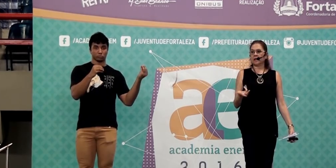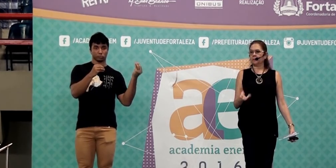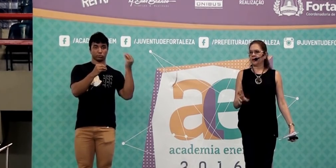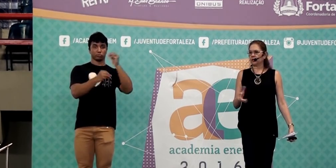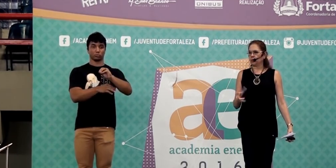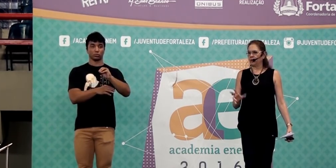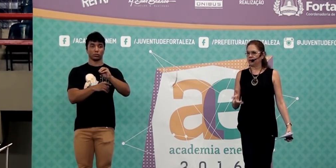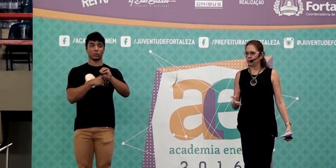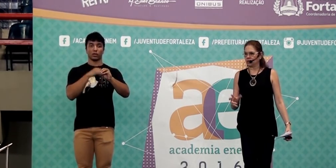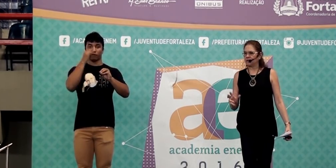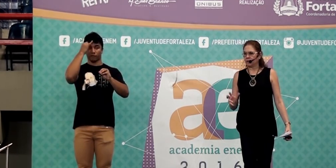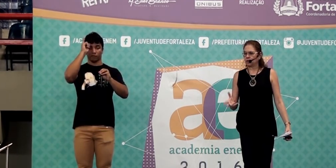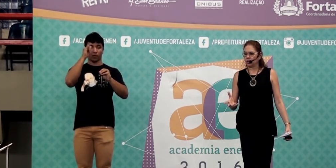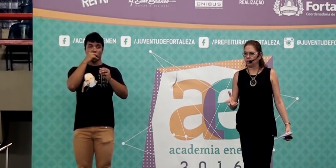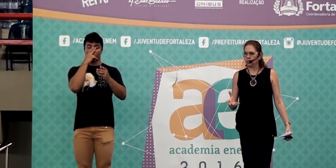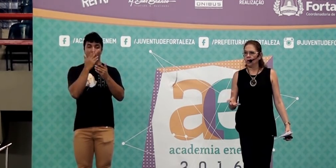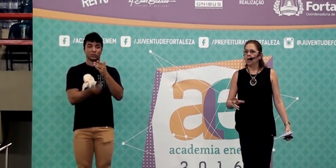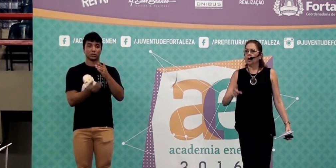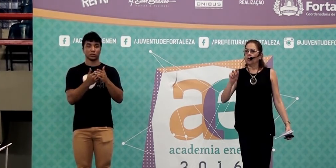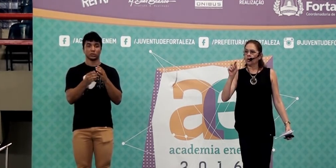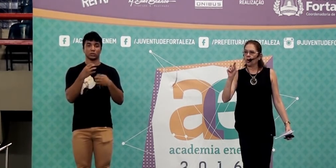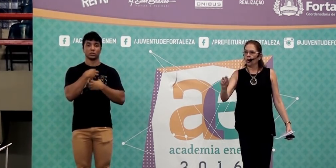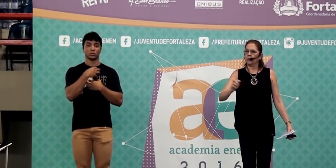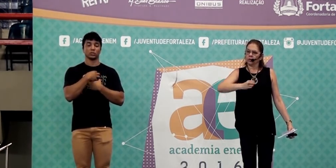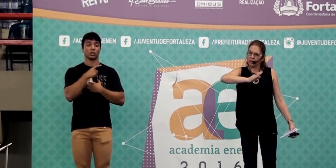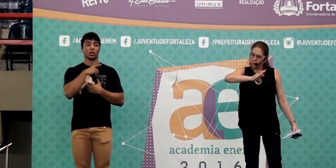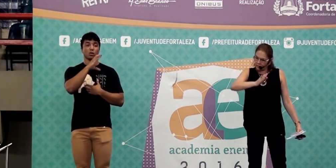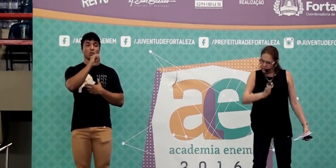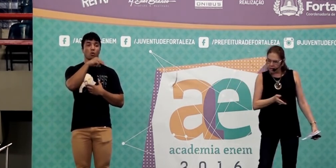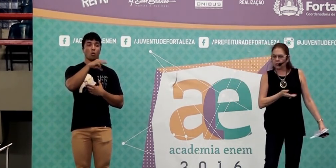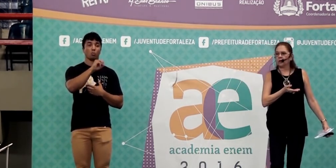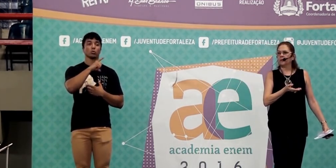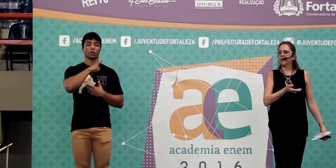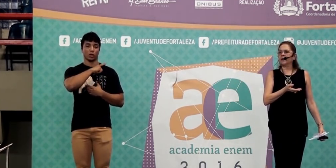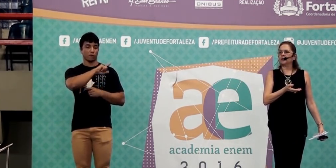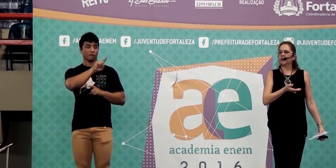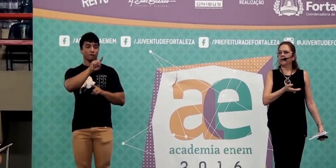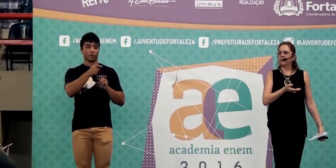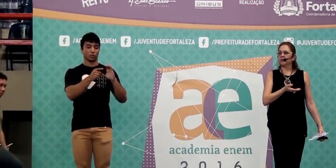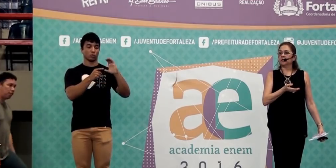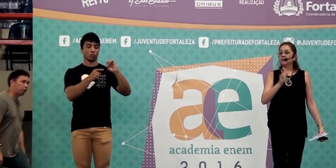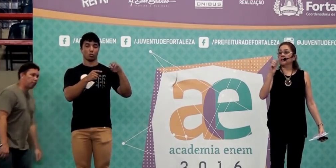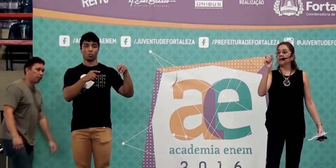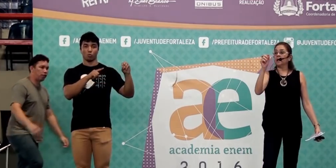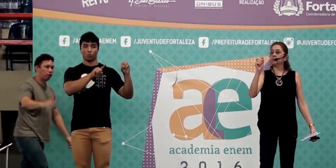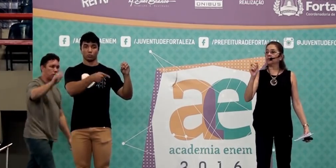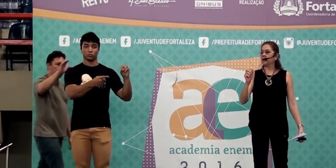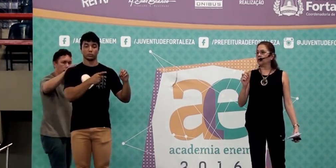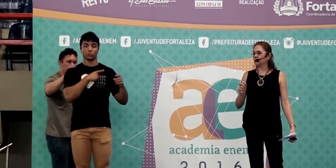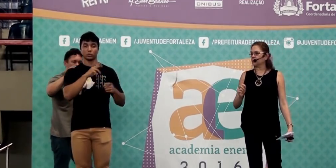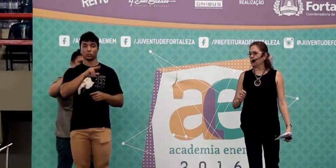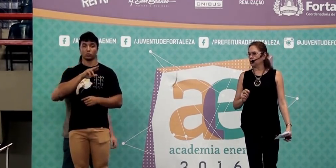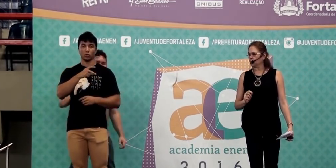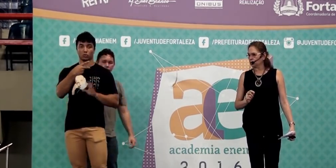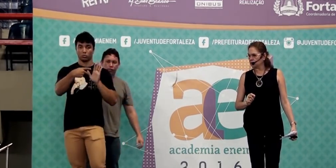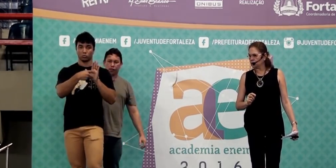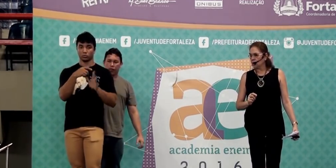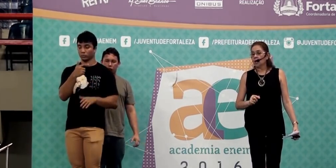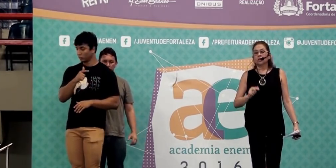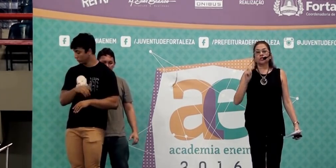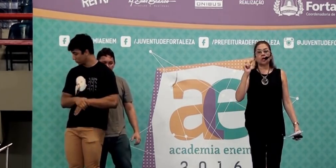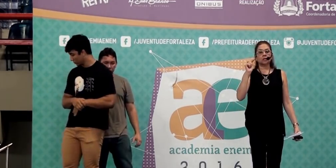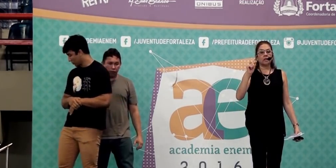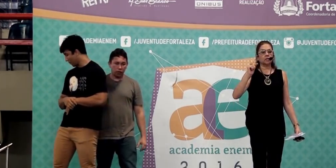exemplo, sem prejuízo de sentido, o como tem uma vírgula obrigatória antes e não tem dois